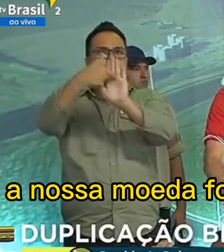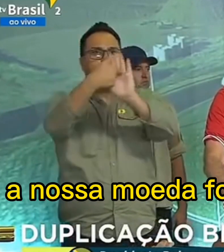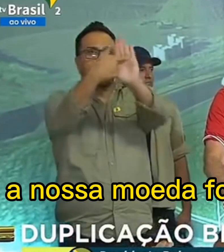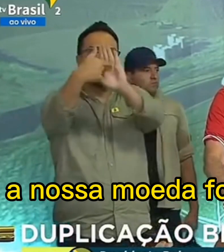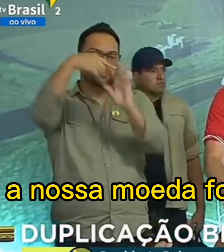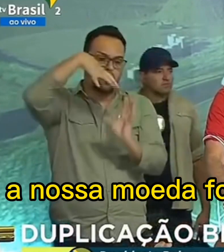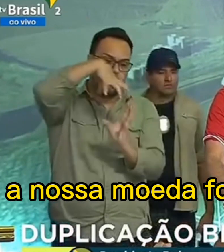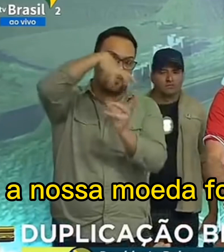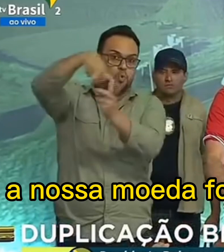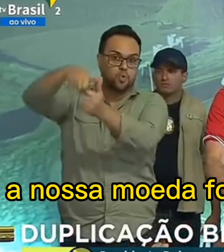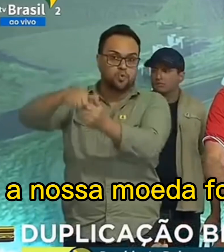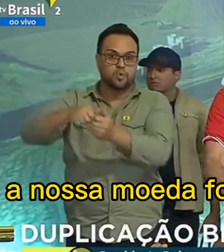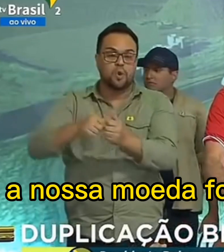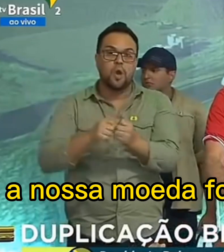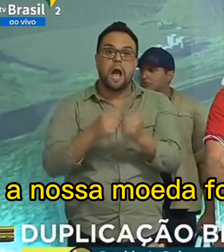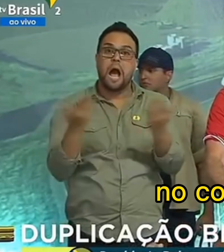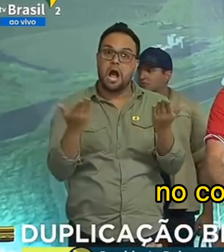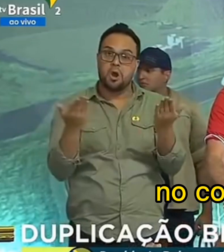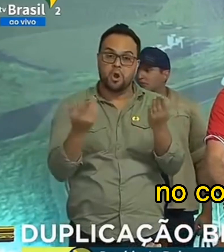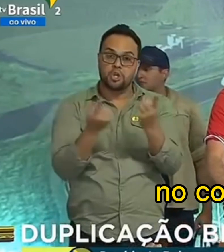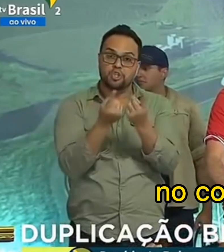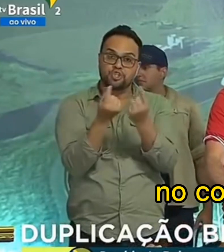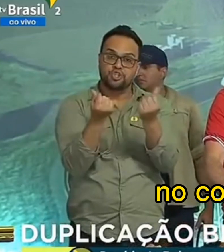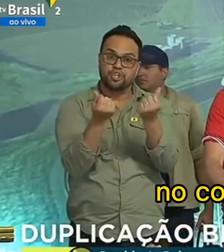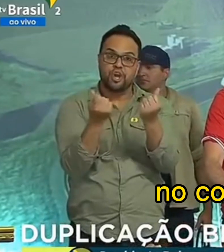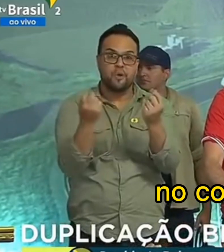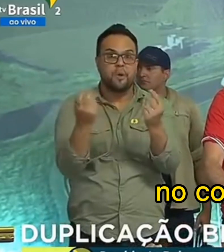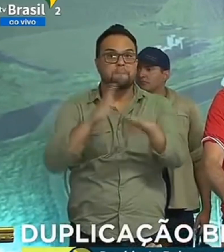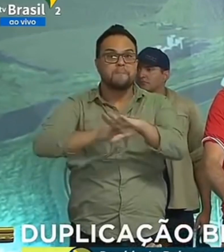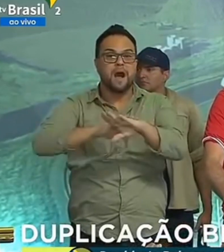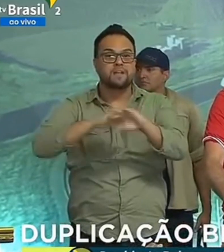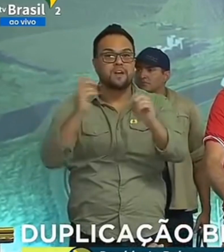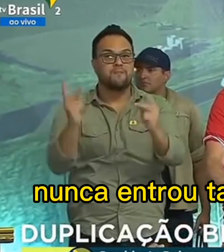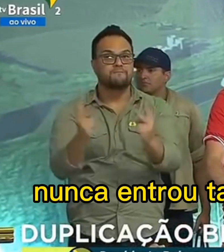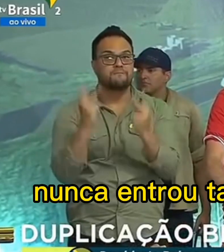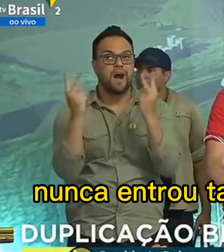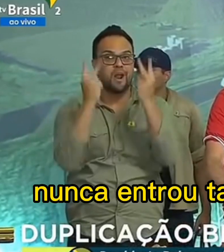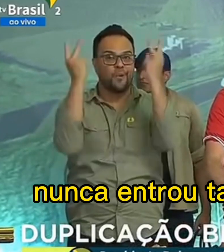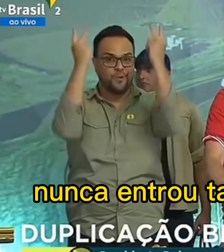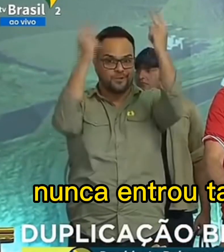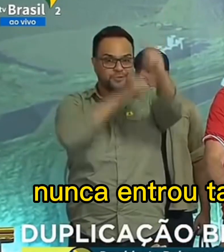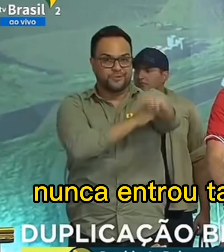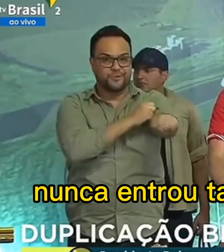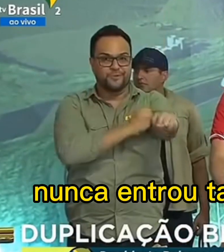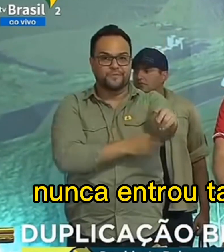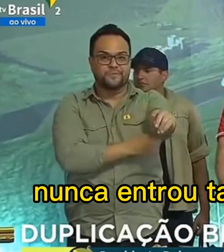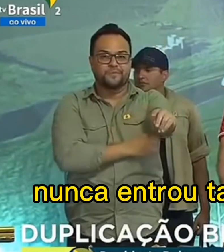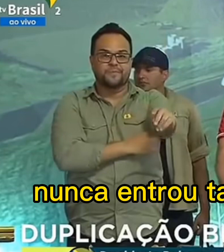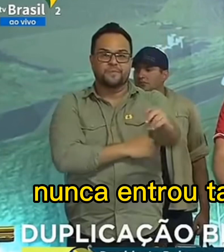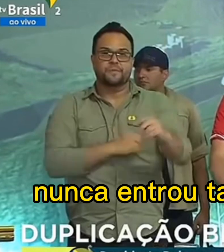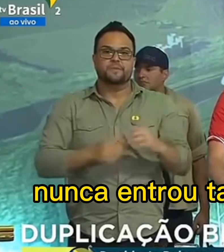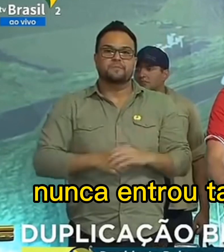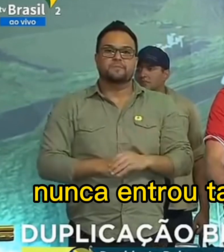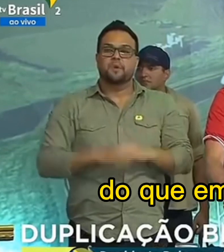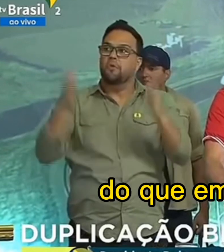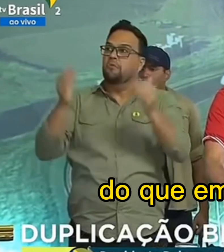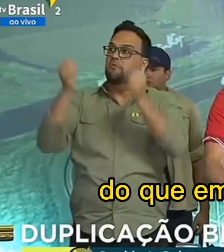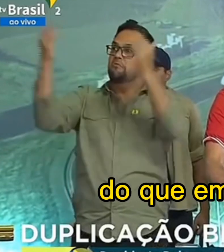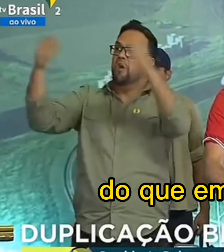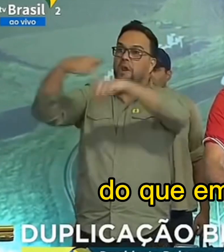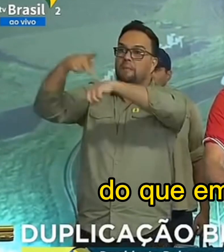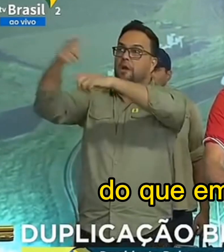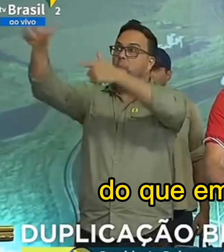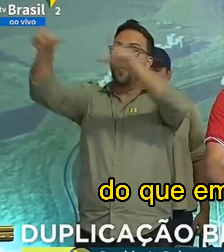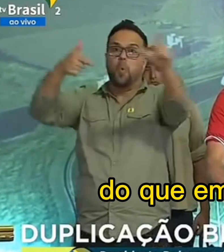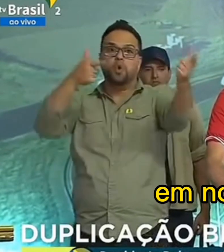nossa moeda foi a que mais valorizou no corrente ano. Nunca entrou tanto recurso externo do